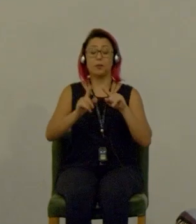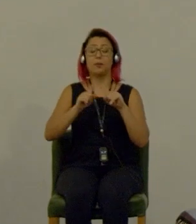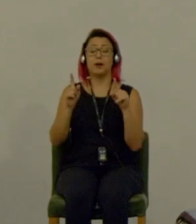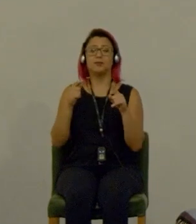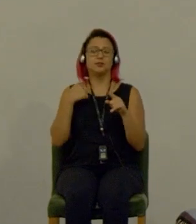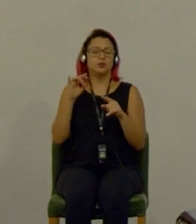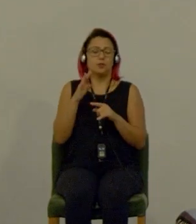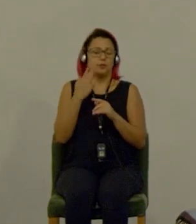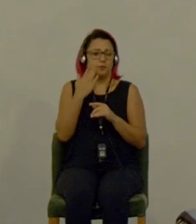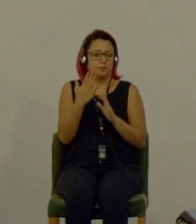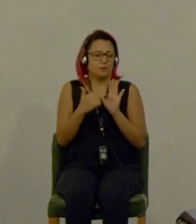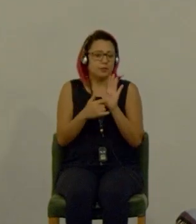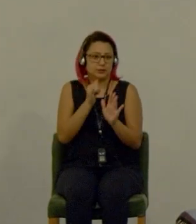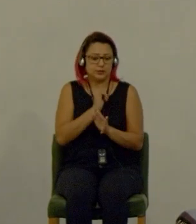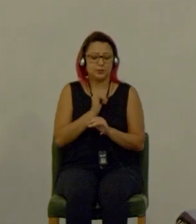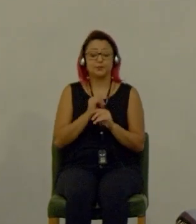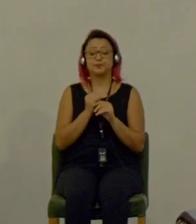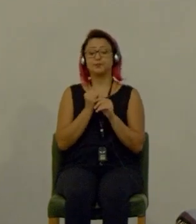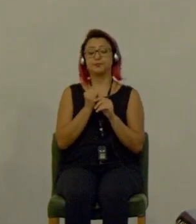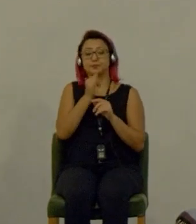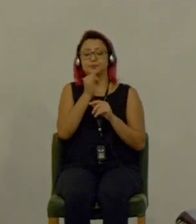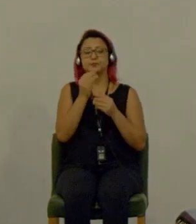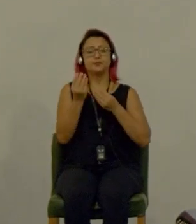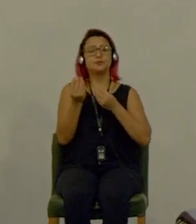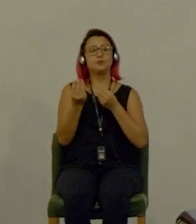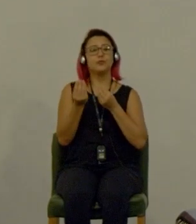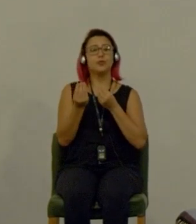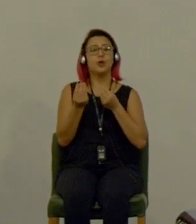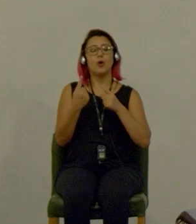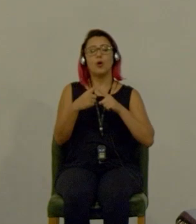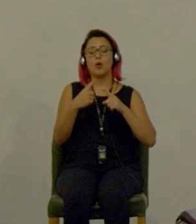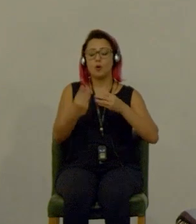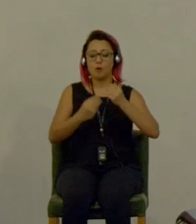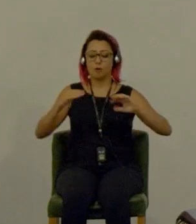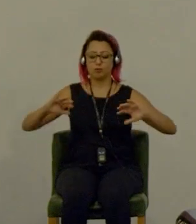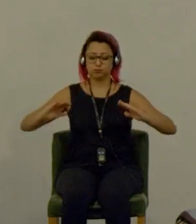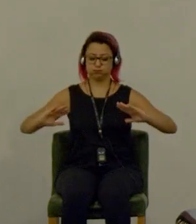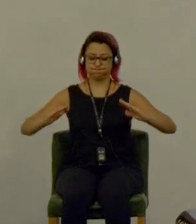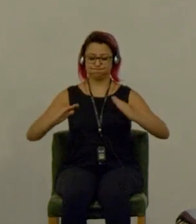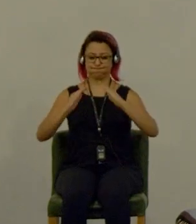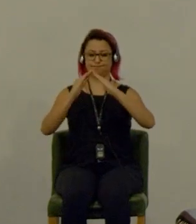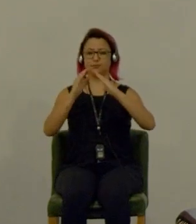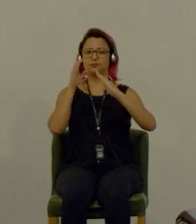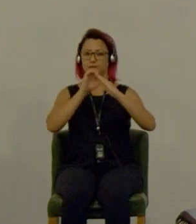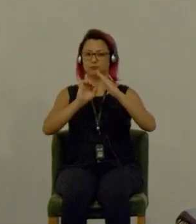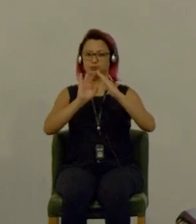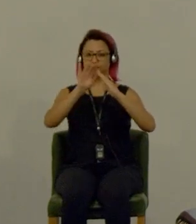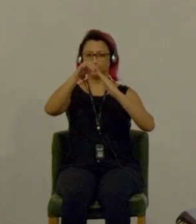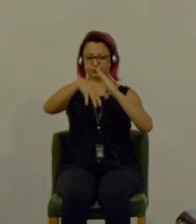comment dire, pour aller jusqu'au manteau. Et puis, on a mis juste à côté un déchet nucléaire avec le petit signe, là, c'est tout en